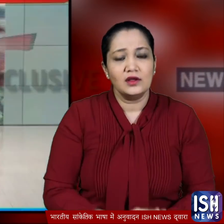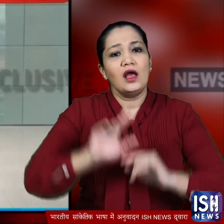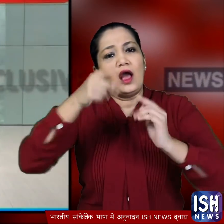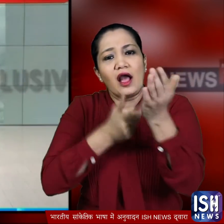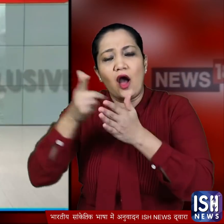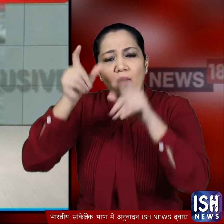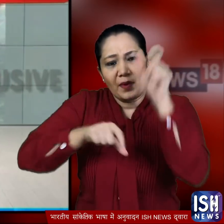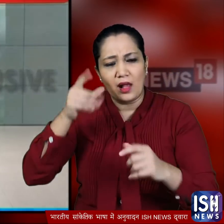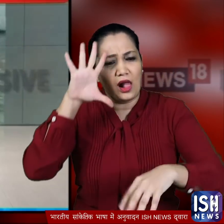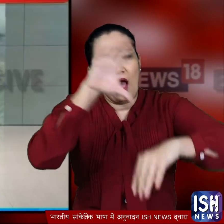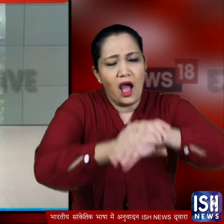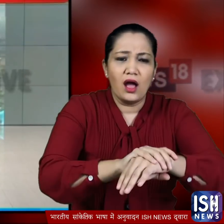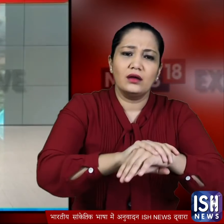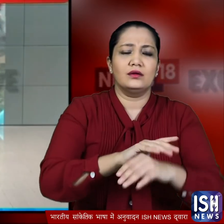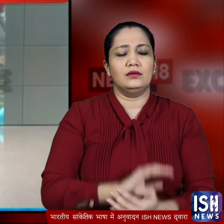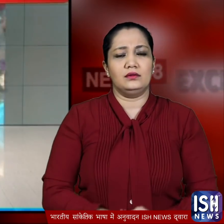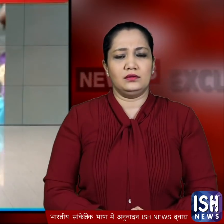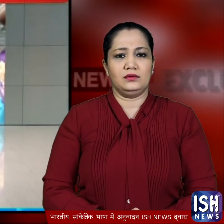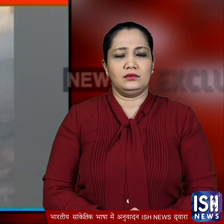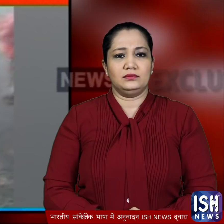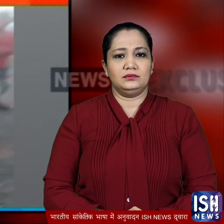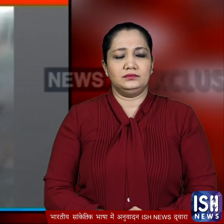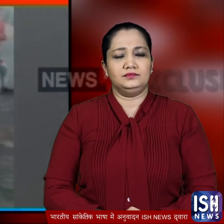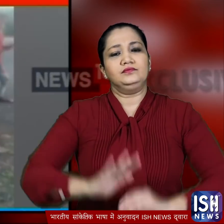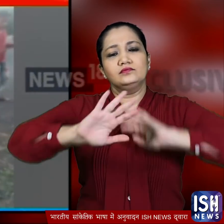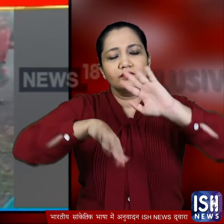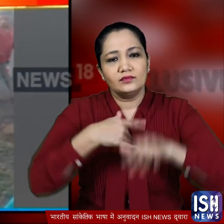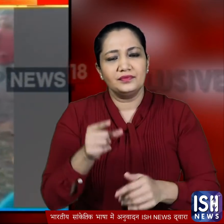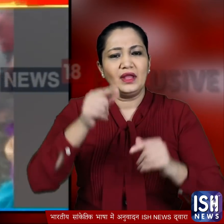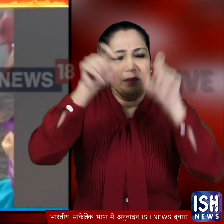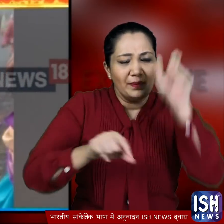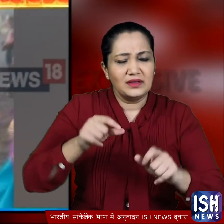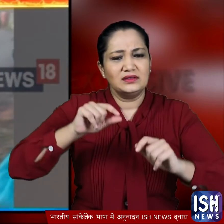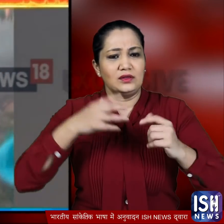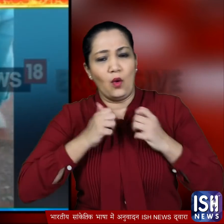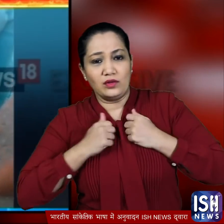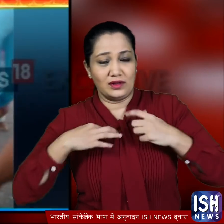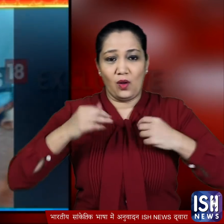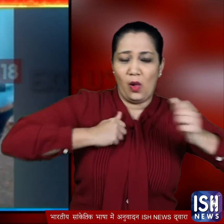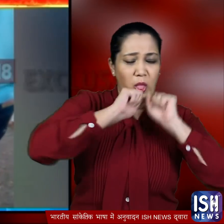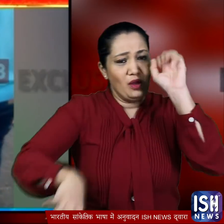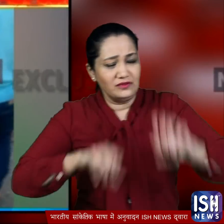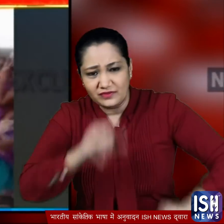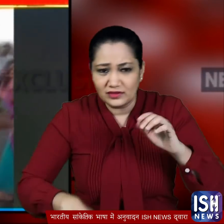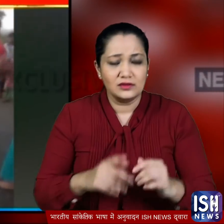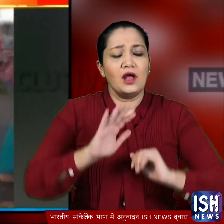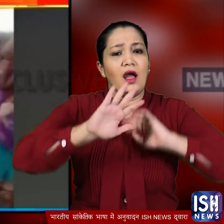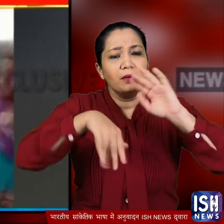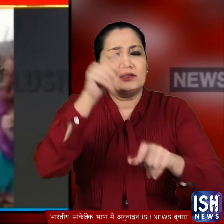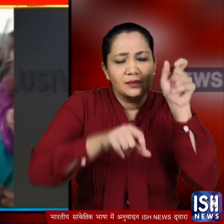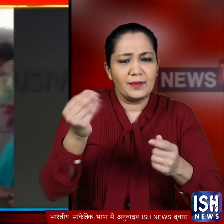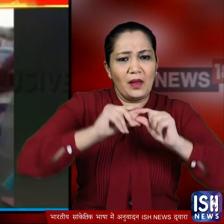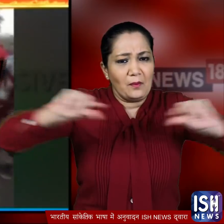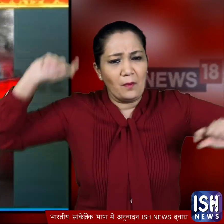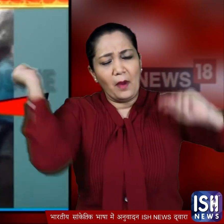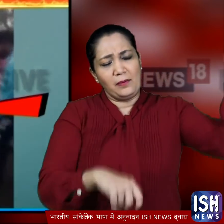के बाद गांव के कुछ लोगों ने मौका देखकर उसे पकड़ लिया और फिर उन लोगों ने सबके सामने ही उसके कपड़े फाड़ने शुरू कर दिए। इसके साथ ही